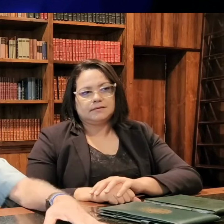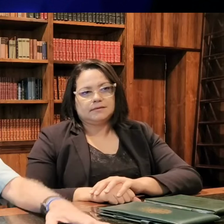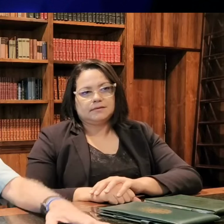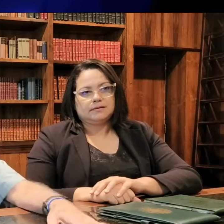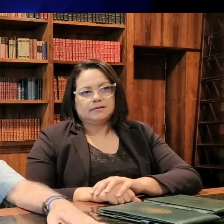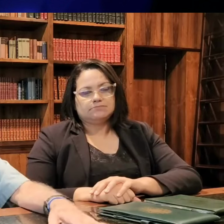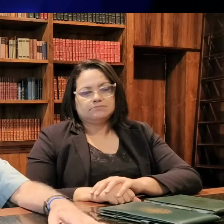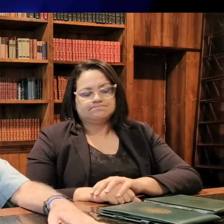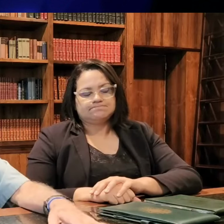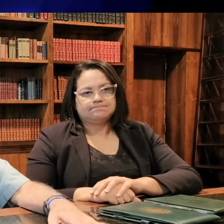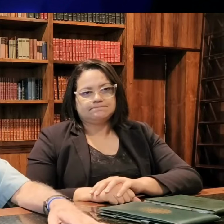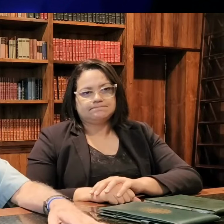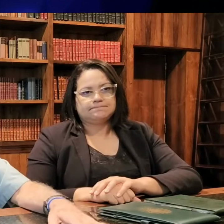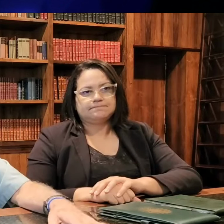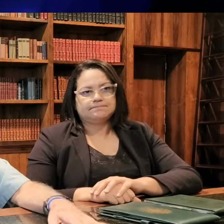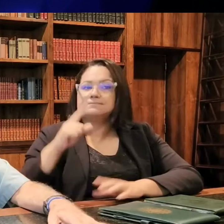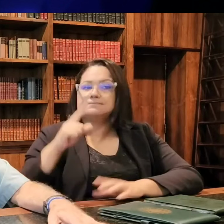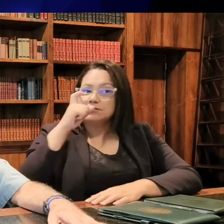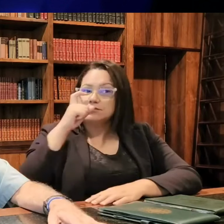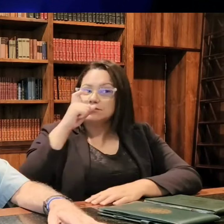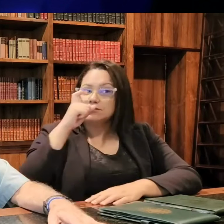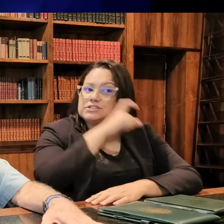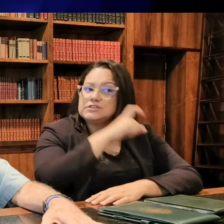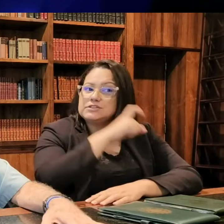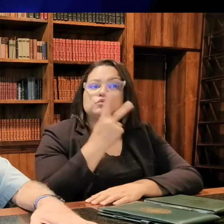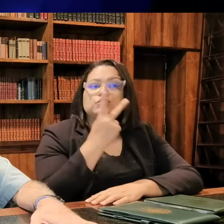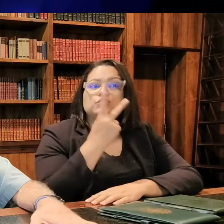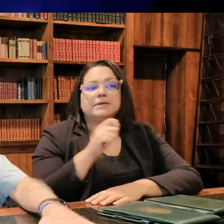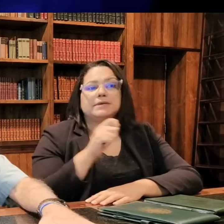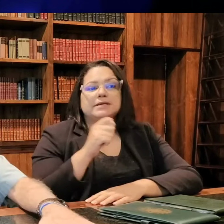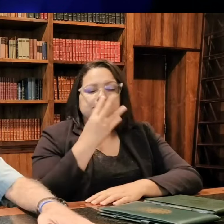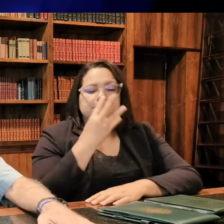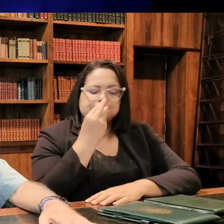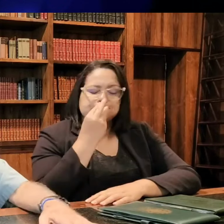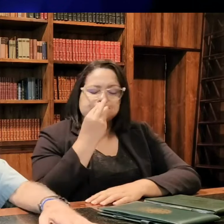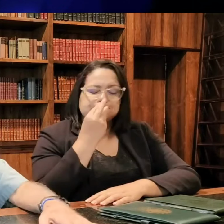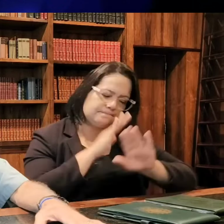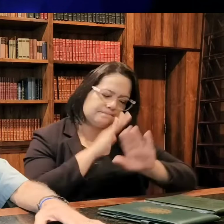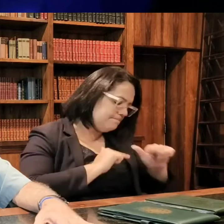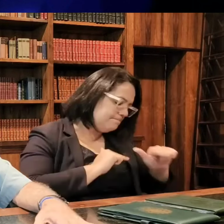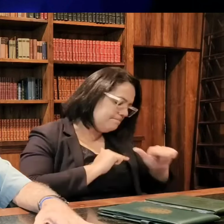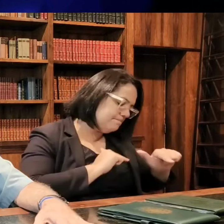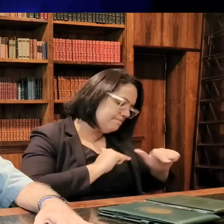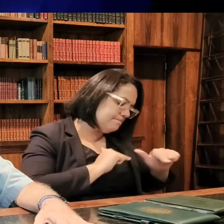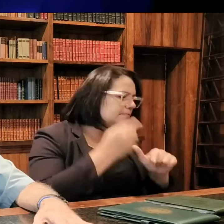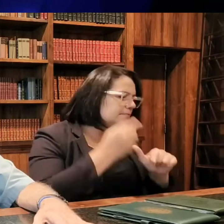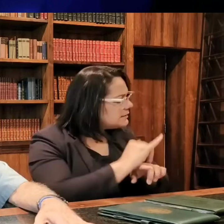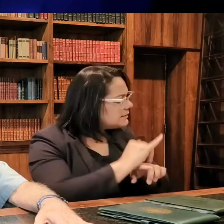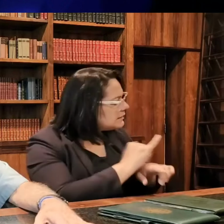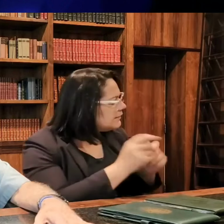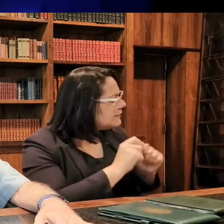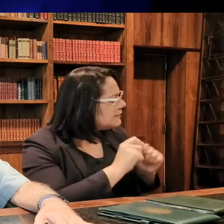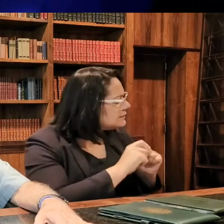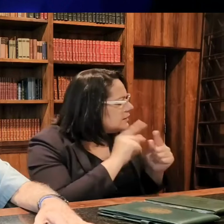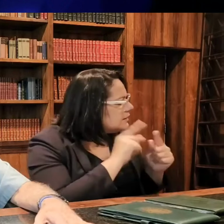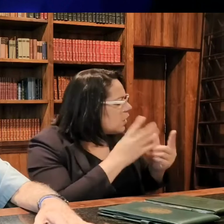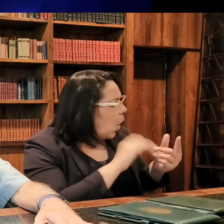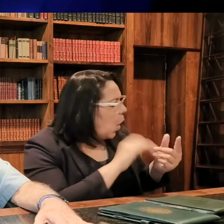por muito tempo. Ele está dizendo que é por pouco tempo. Espero que seja por muito pouco tempo mesmo. Então, esse moço